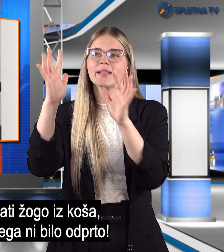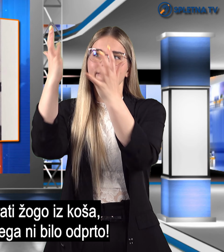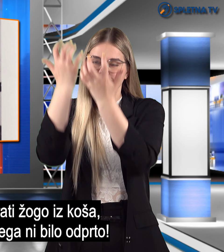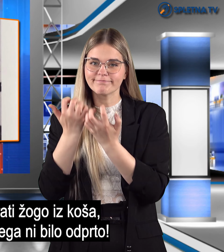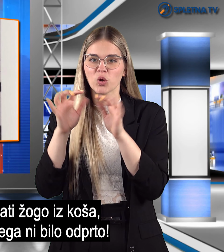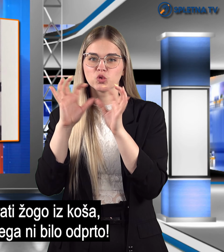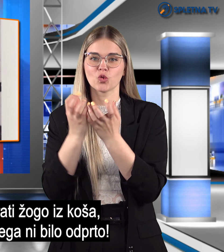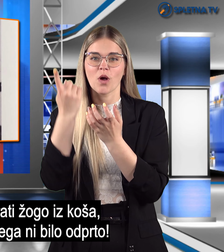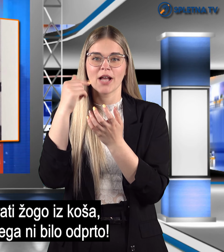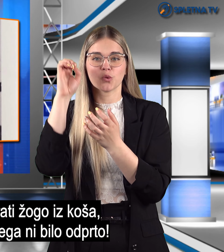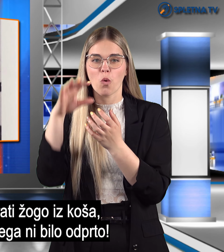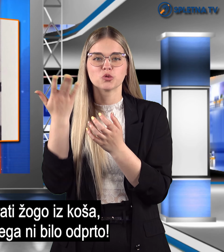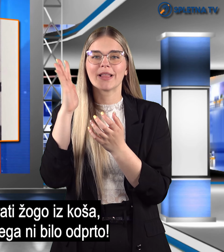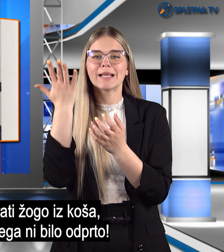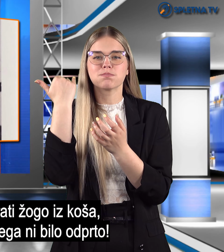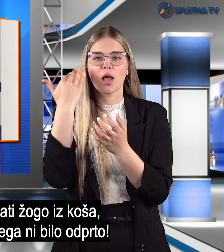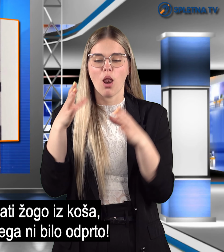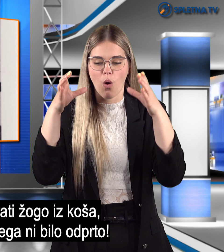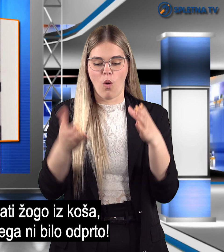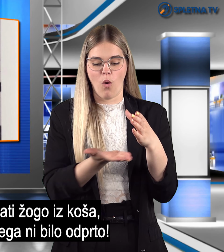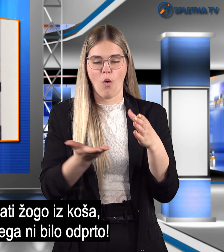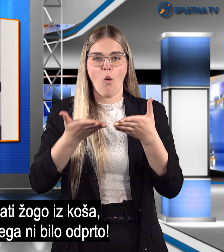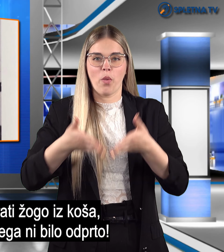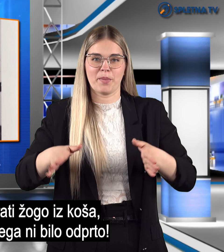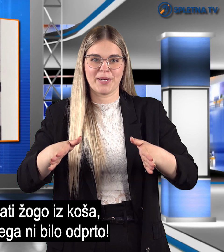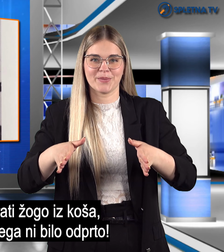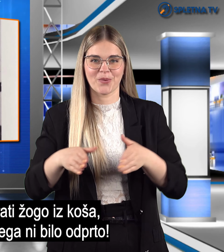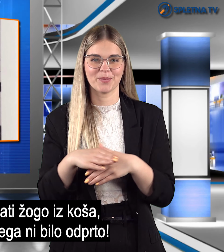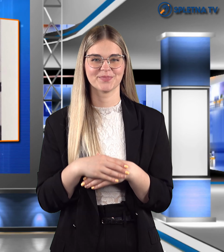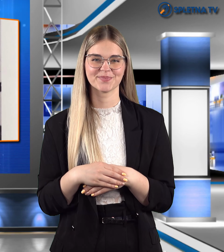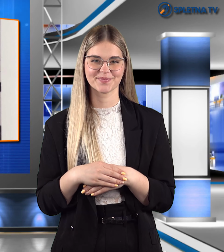in pobrati žogo iz koša, saj dno slednjega ni bilo odprto.